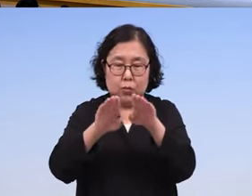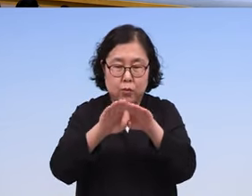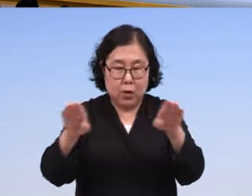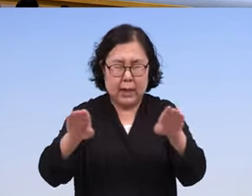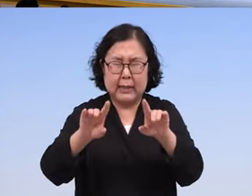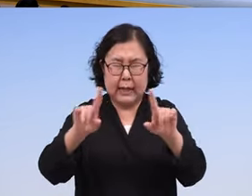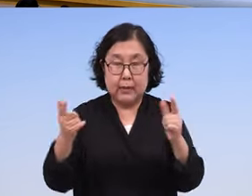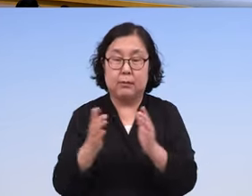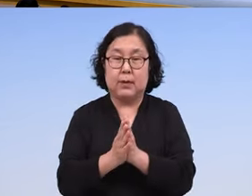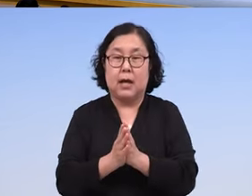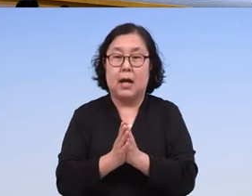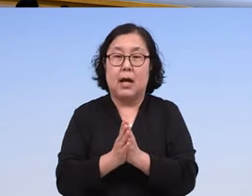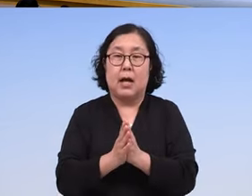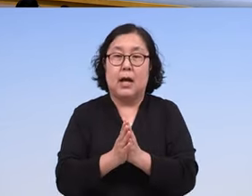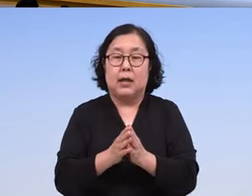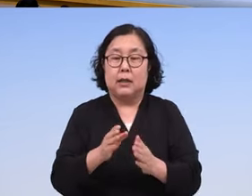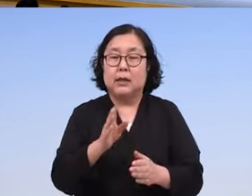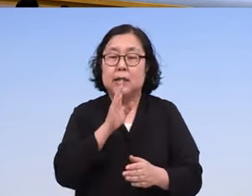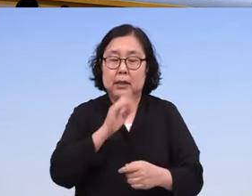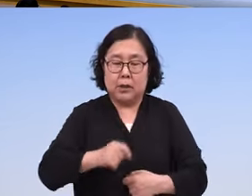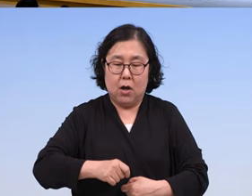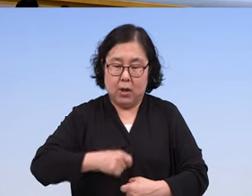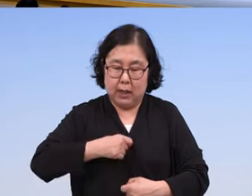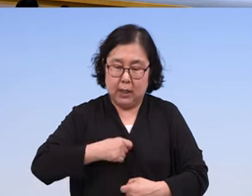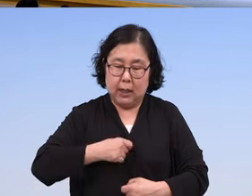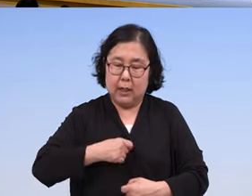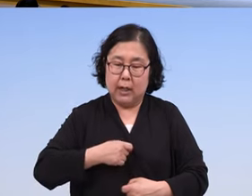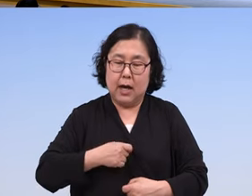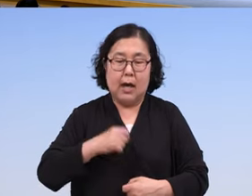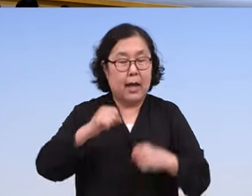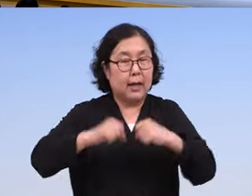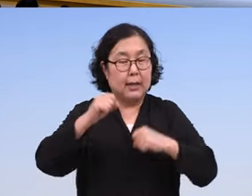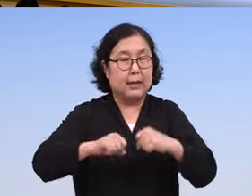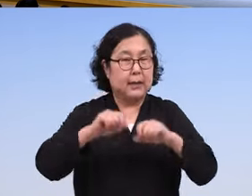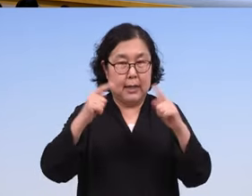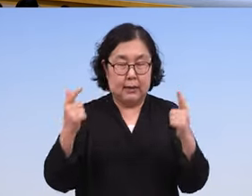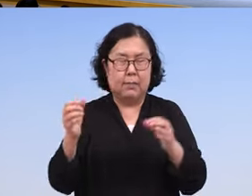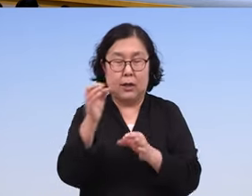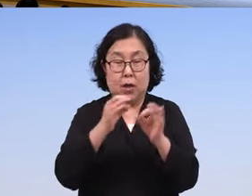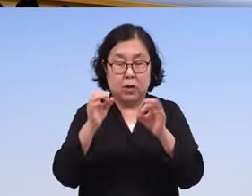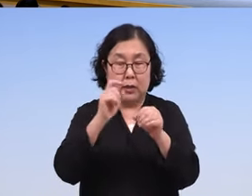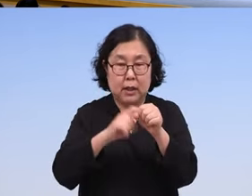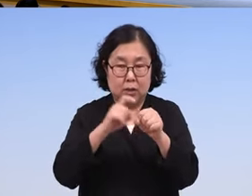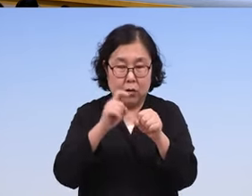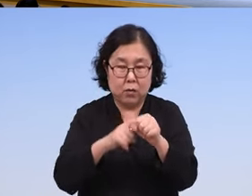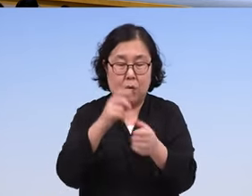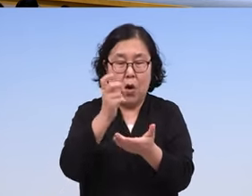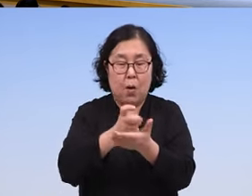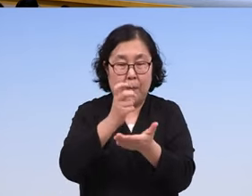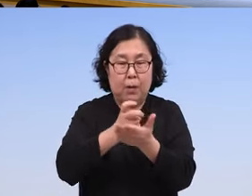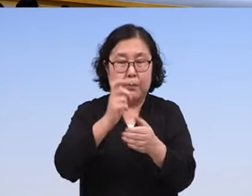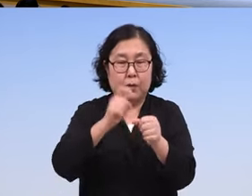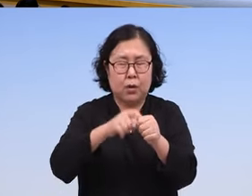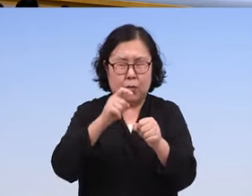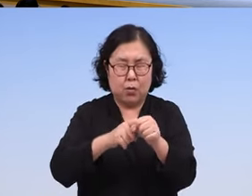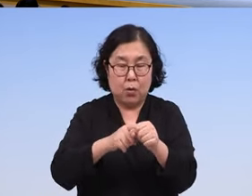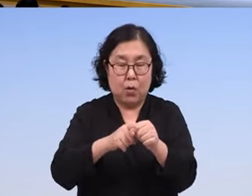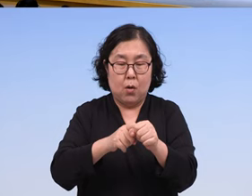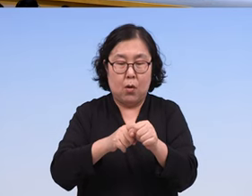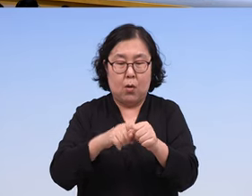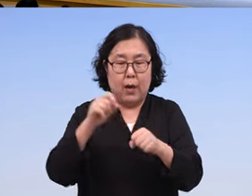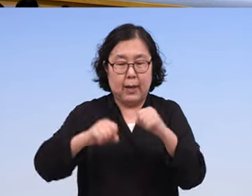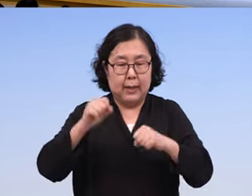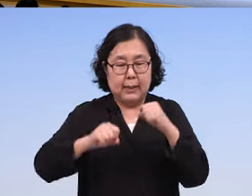생각하십니까? 경제적 정의가 실현된다고 보십니까? 사법적 정의가 실현된다고 보십니까? 물론 전혀